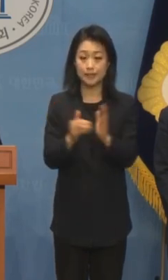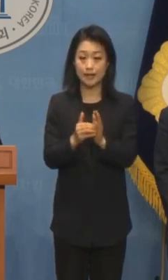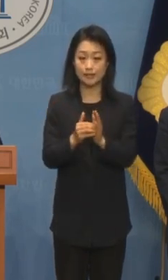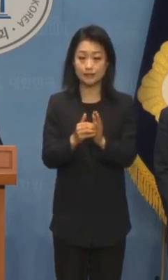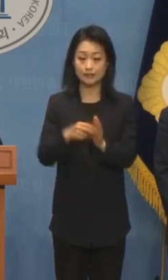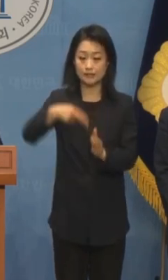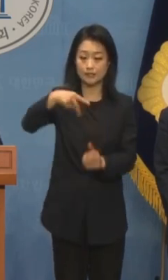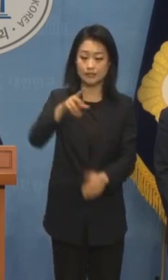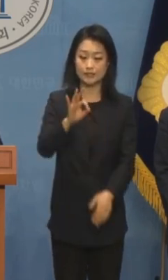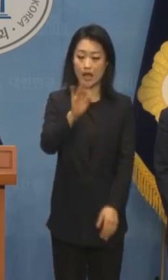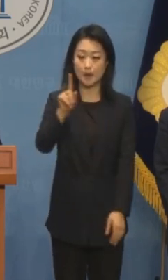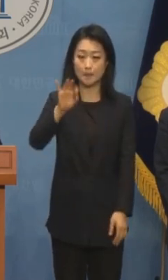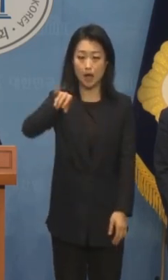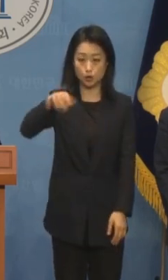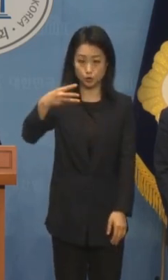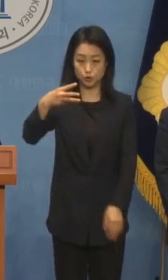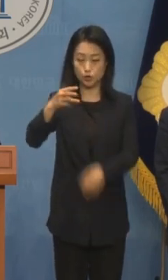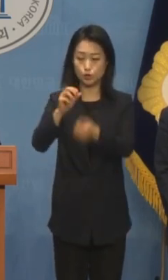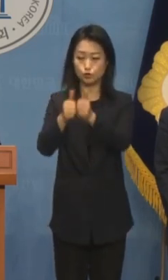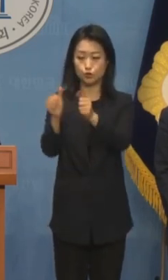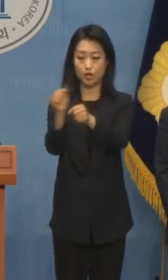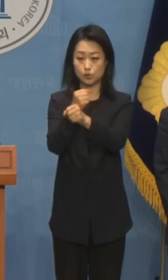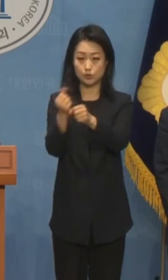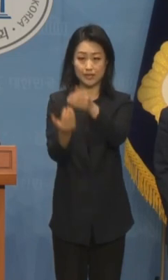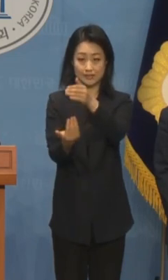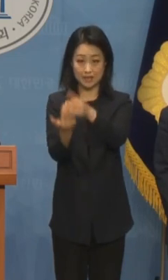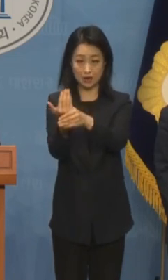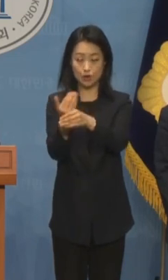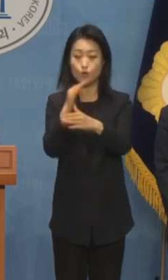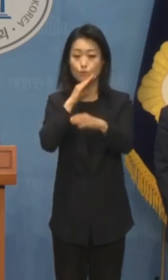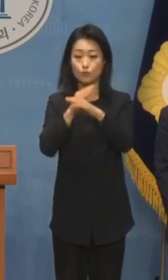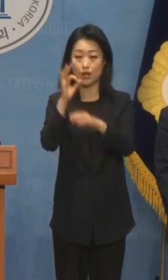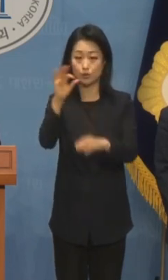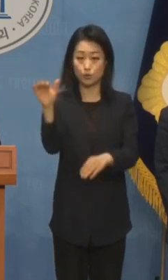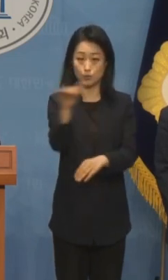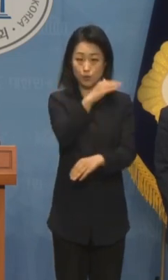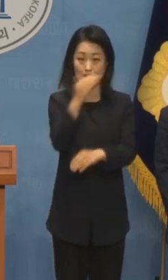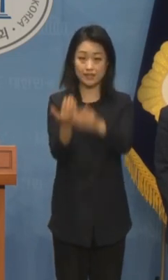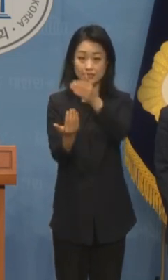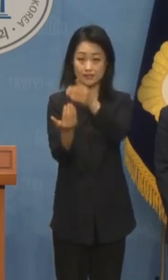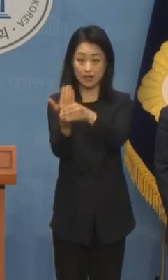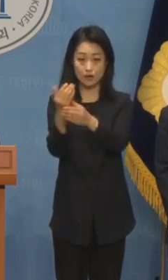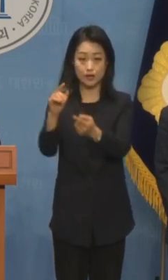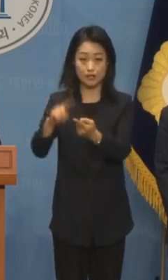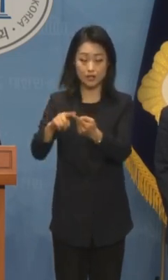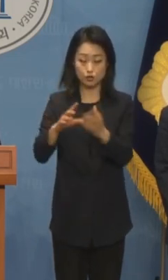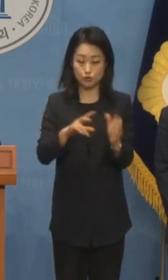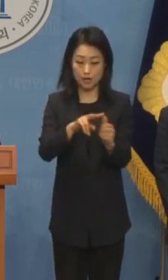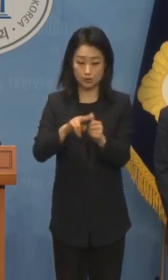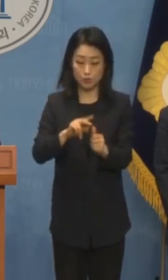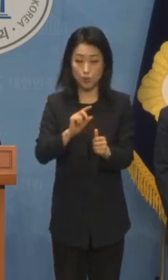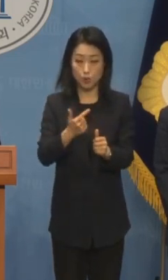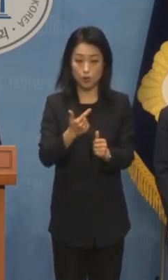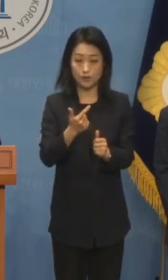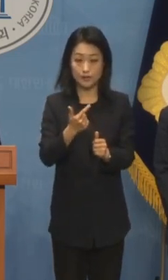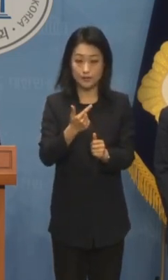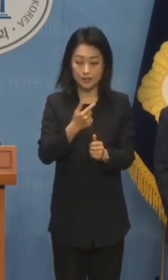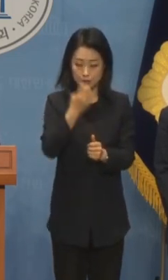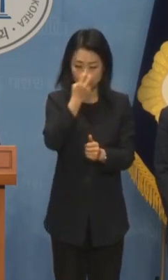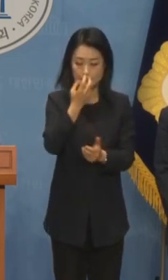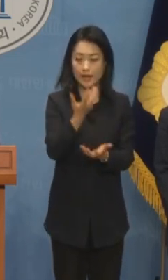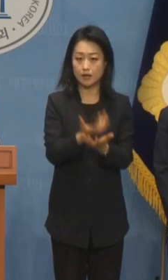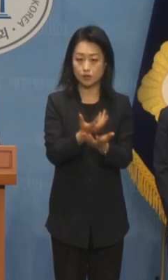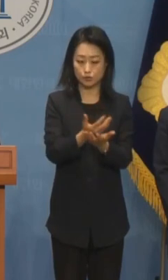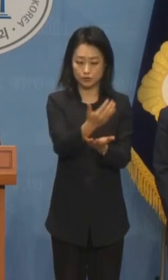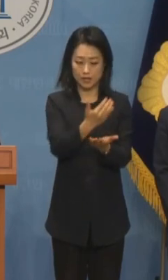쌍방울 대북 송금 및 주가 조작 사건과 관련해서 국정원이 첩보 보고해온 내용, 그리고